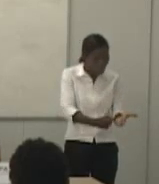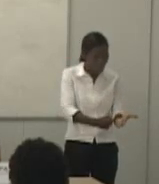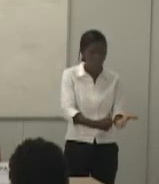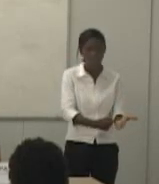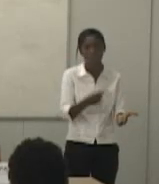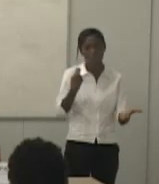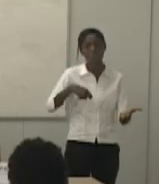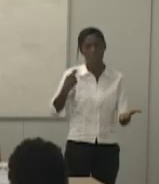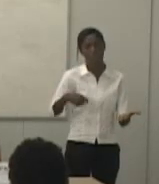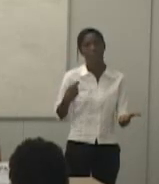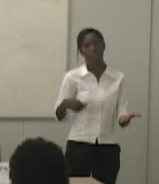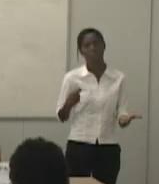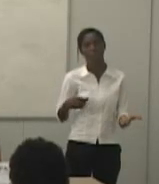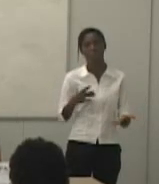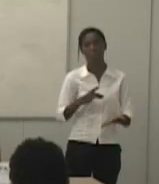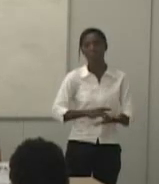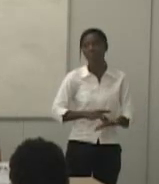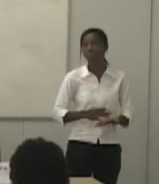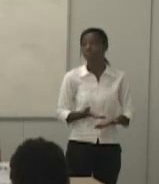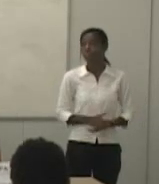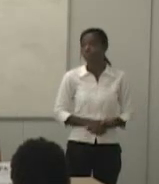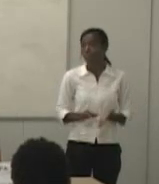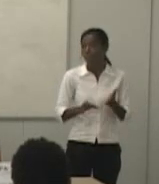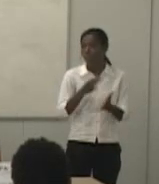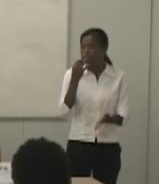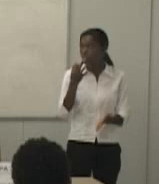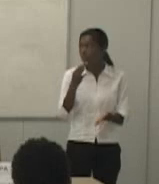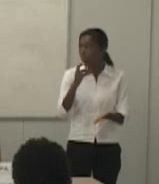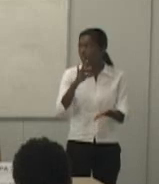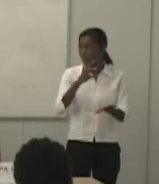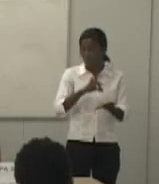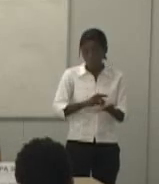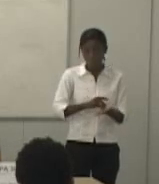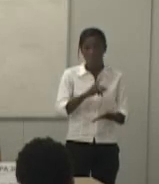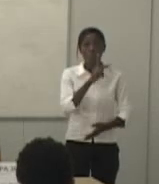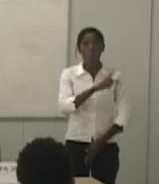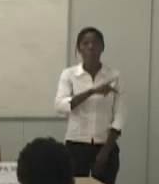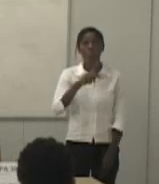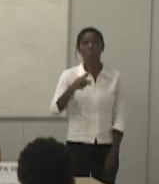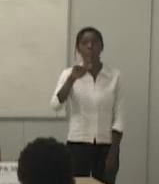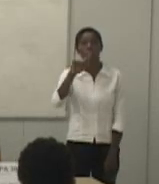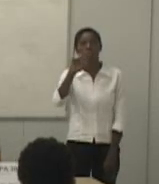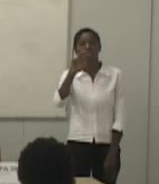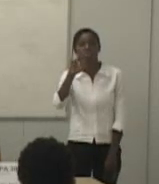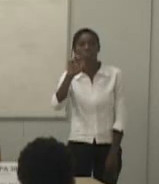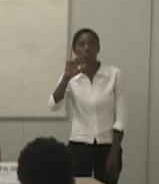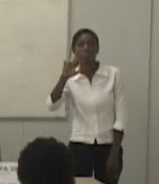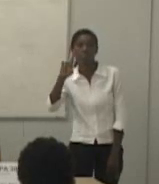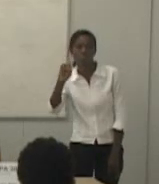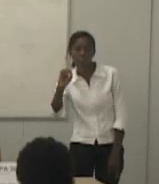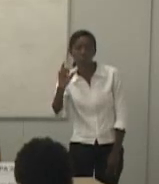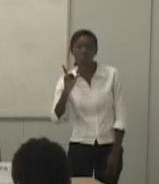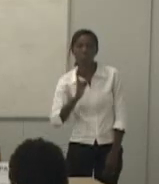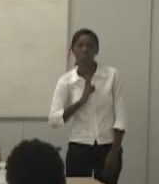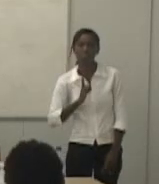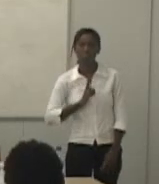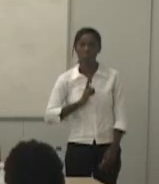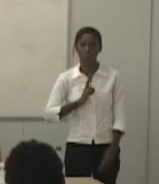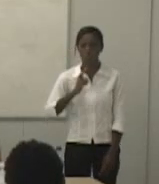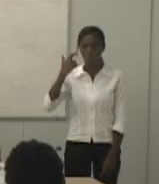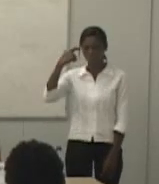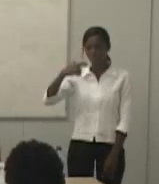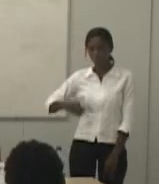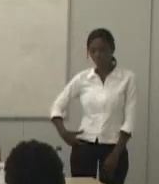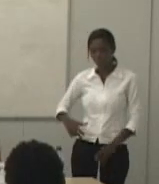sessão o o na realidade o Professor Geraldo cidade tinha uma posição a isso